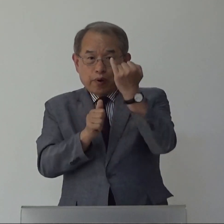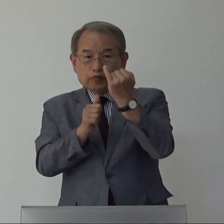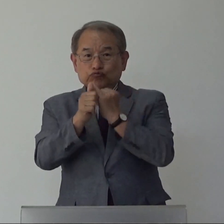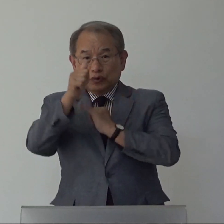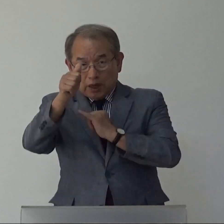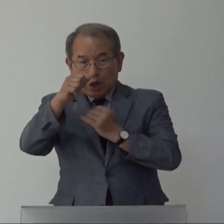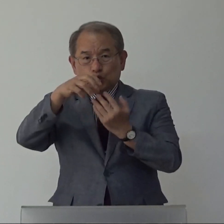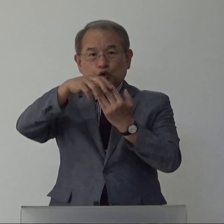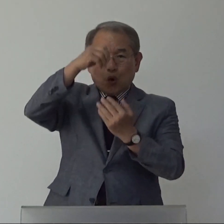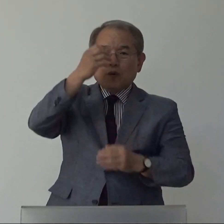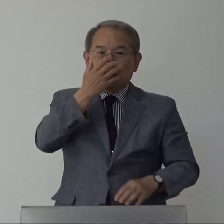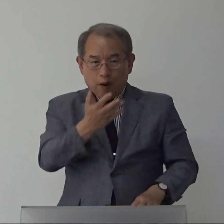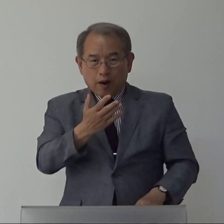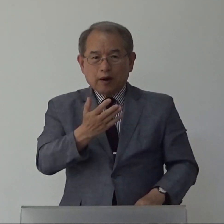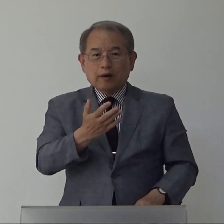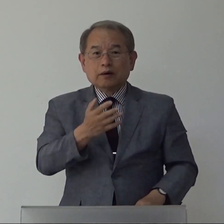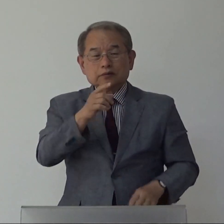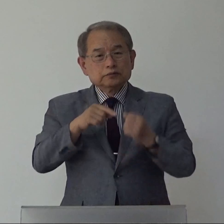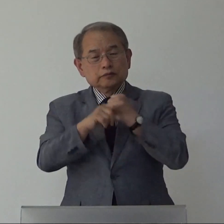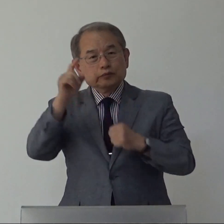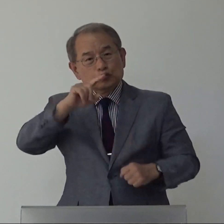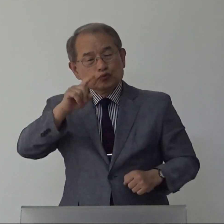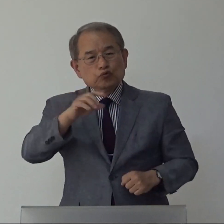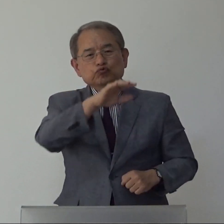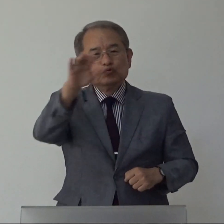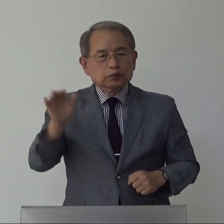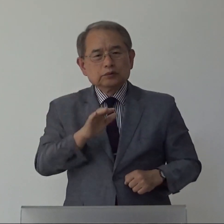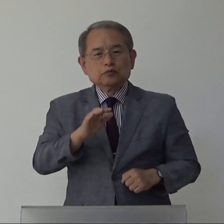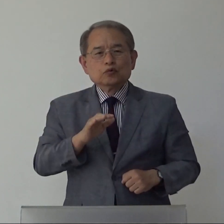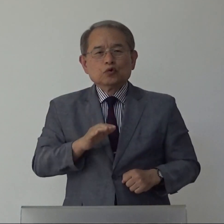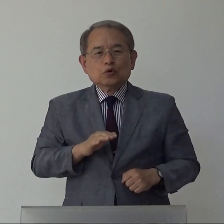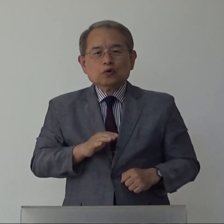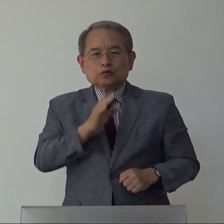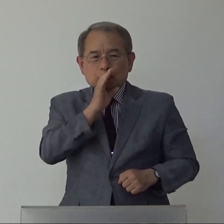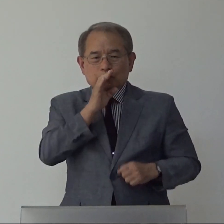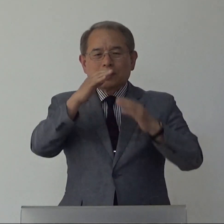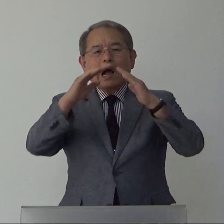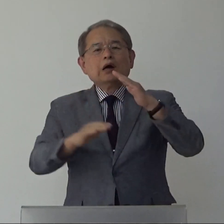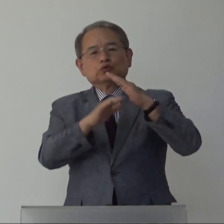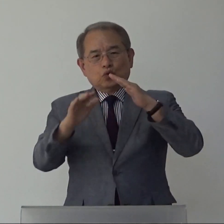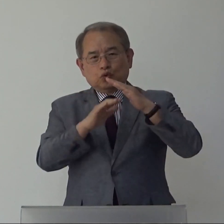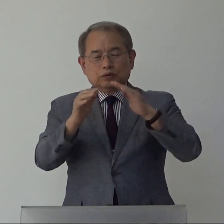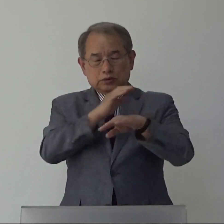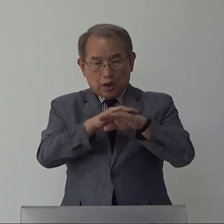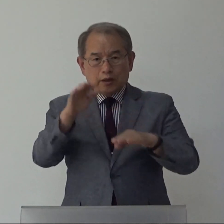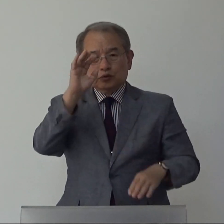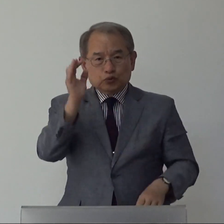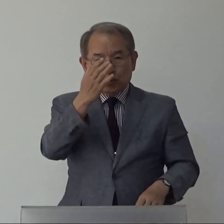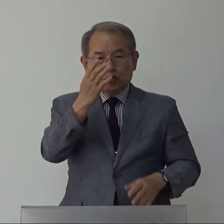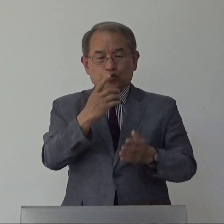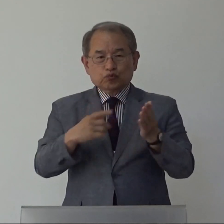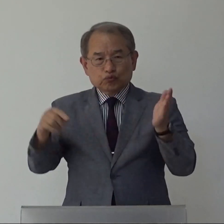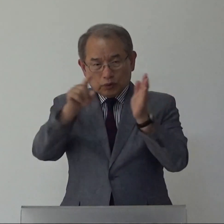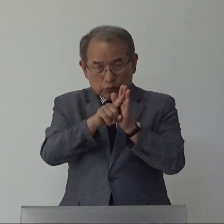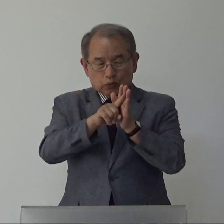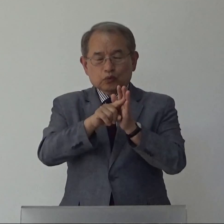부모는 선택할 수 없으나 배우자는 선택할 수 있습니다. 그 뜻은